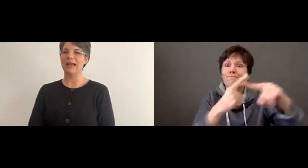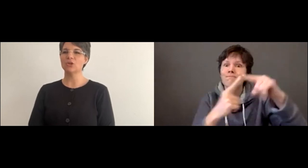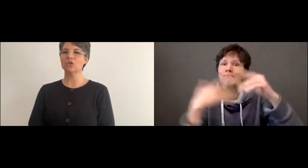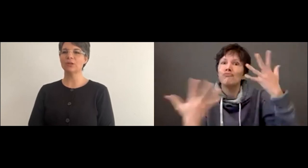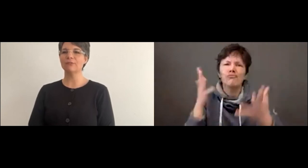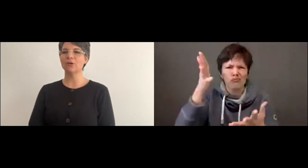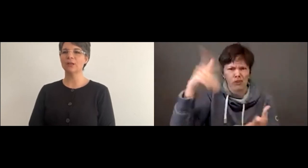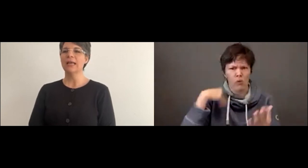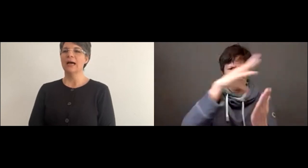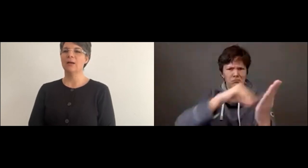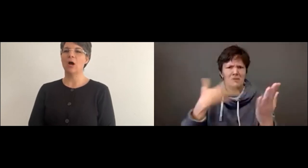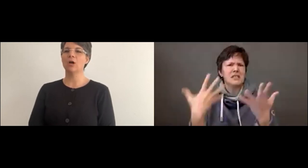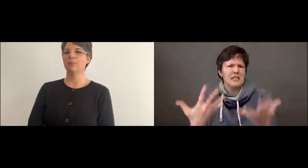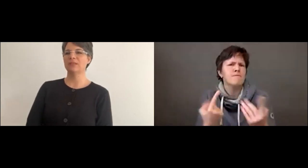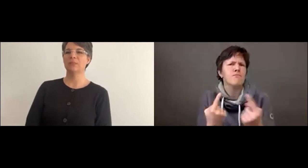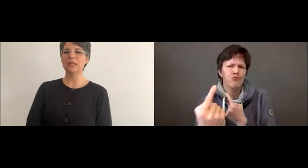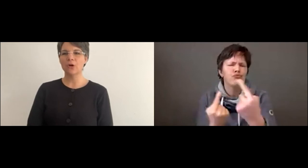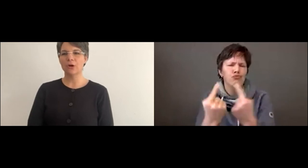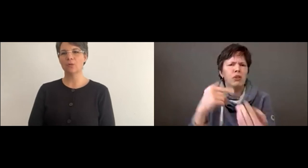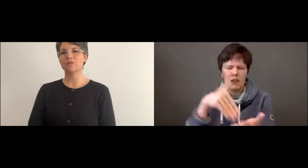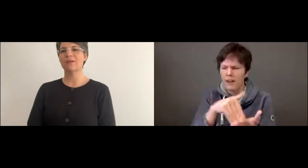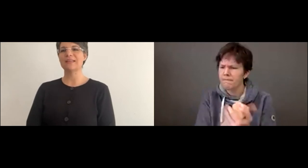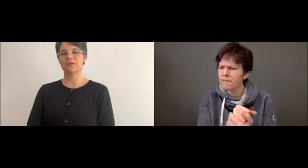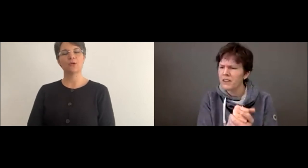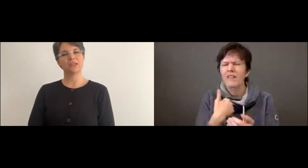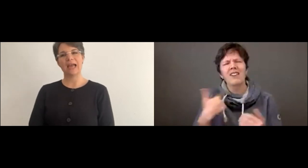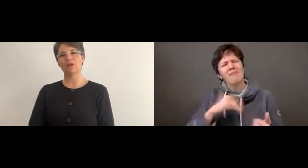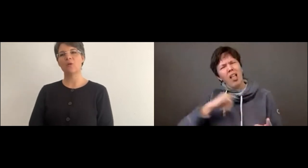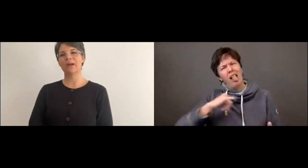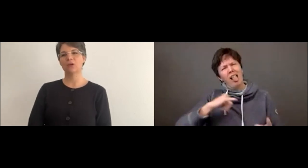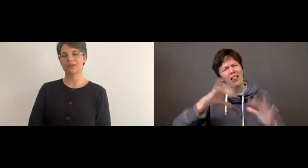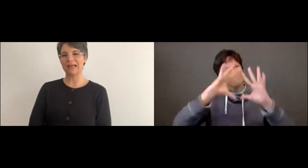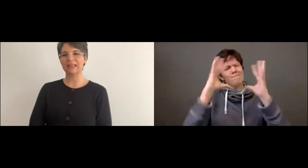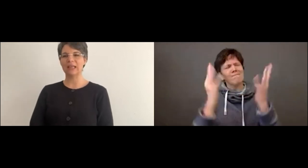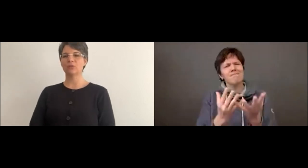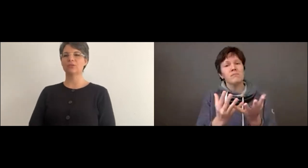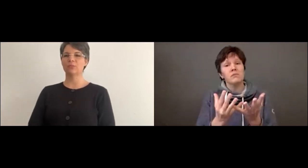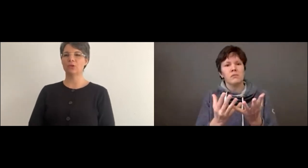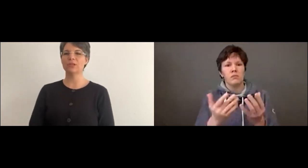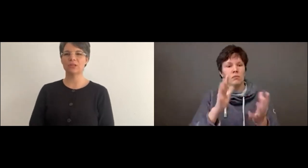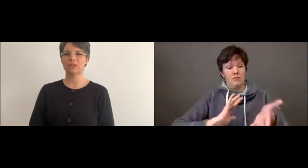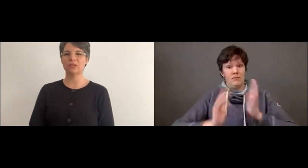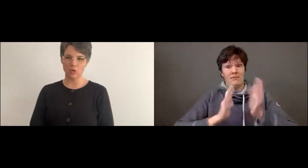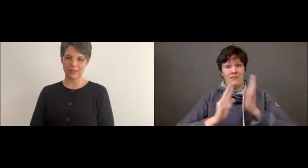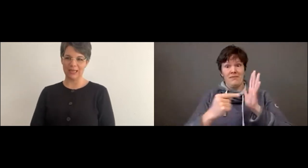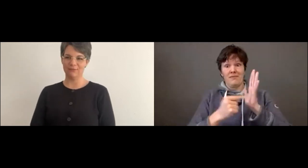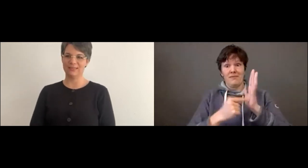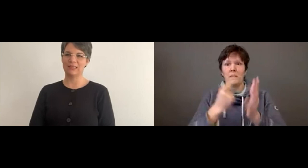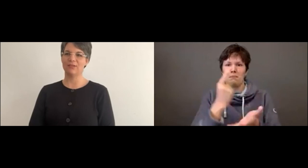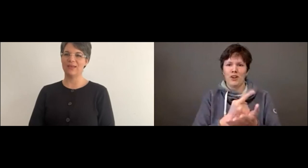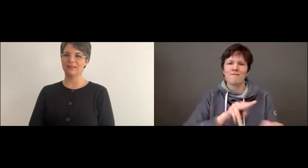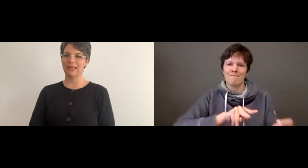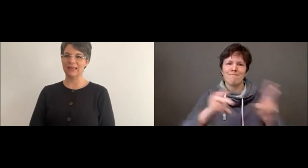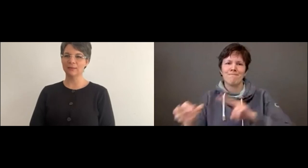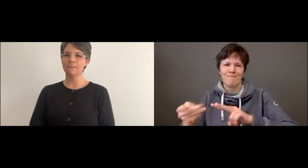auch Teile schon davon, auch mit dem E-Learning und so weiter. Also da möchte ich gerne nochmal in Kontakt gehen und mit euch weiter überlegen, was